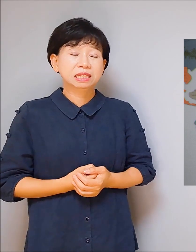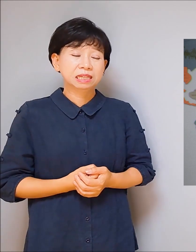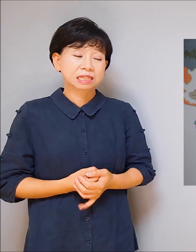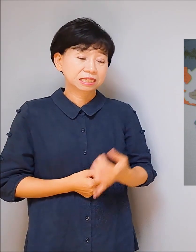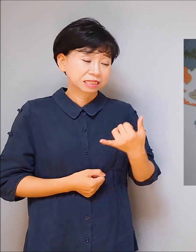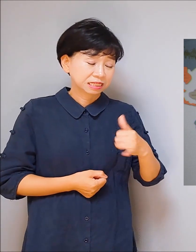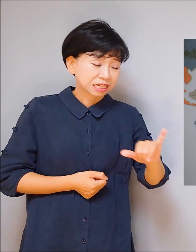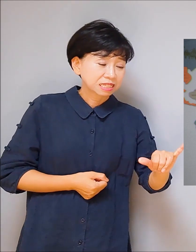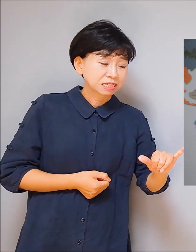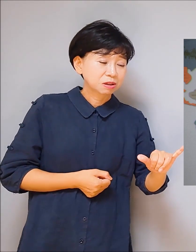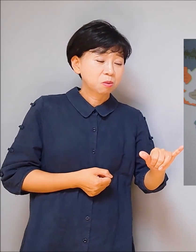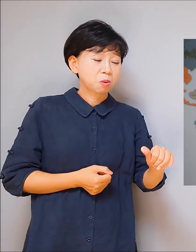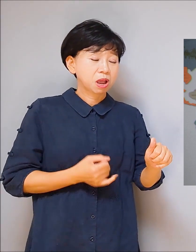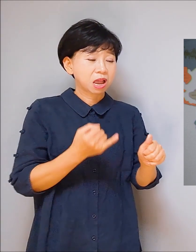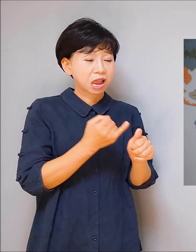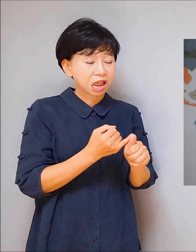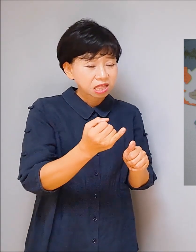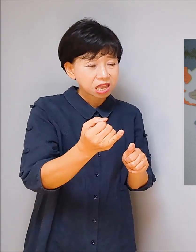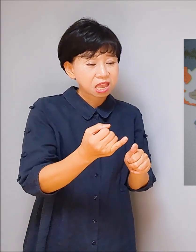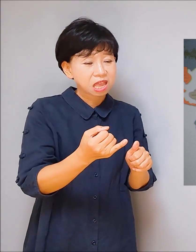합니다.